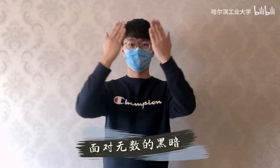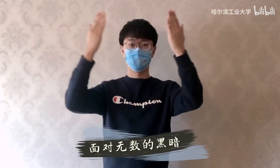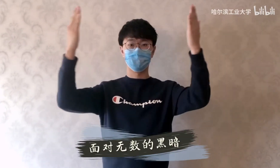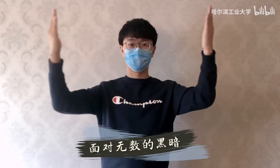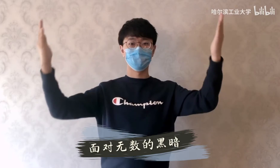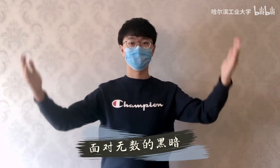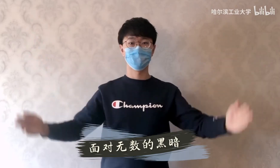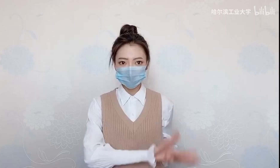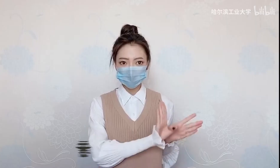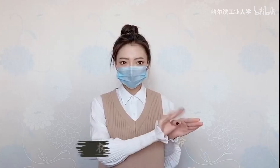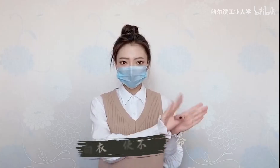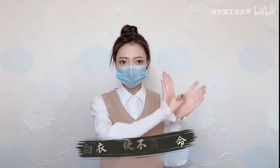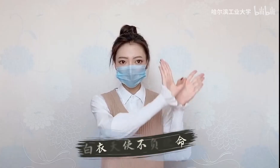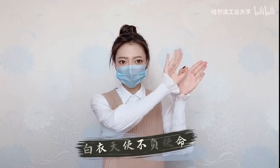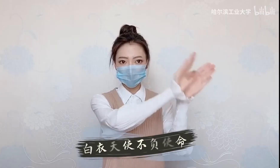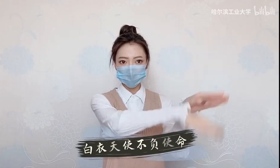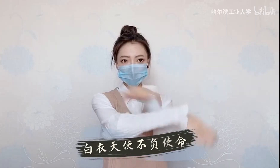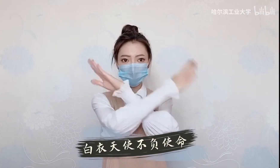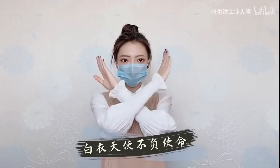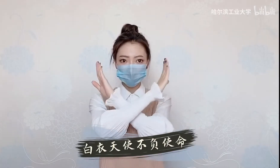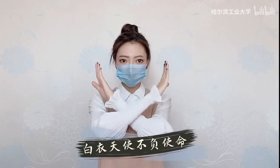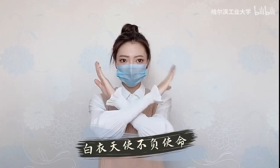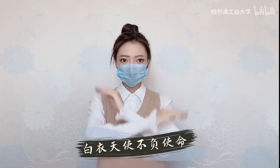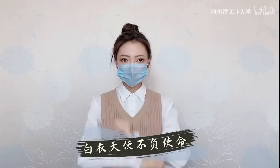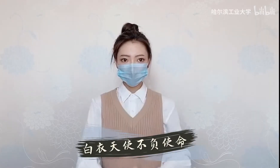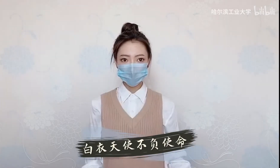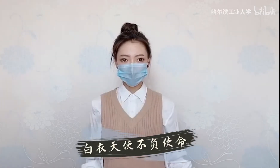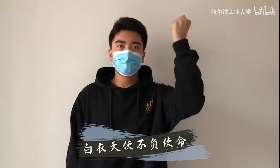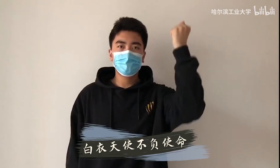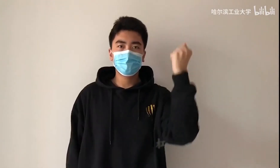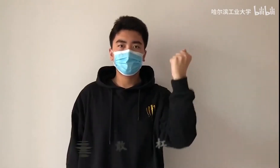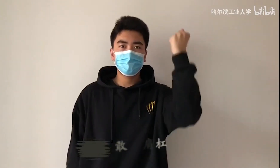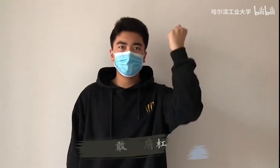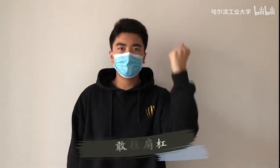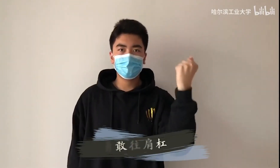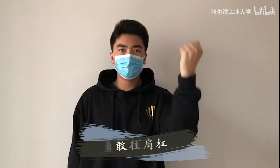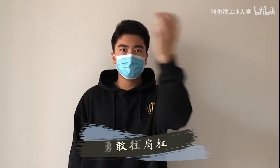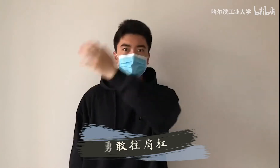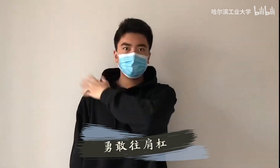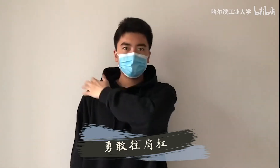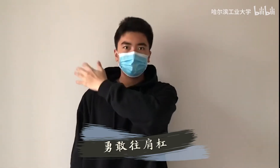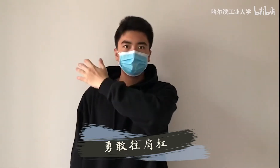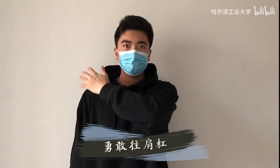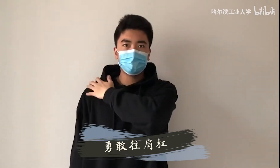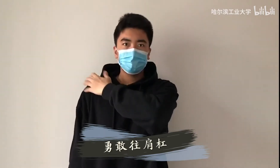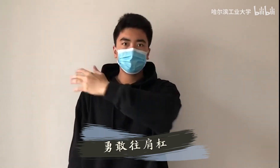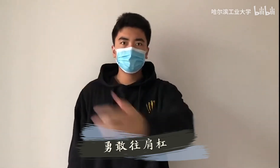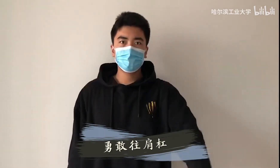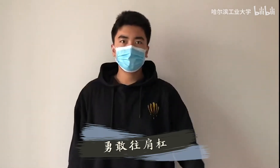暗，白衣天使不负使命，勇敢往前扛。